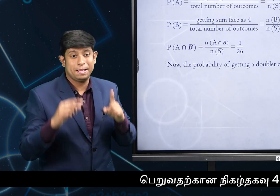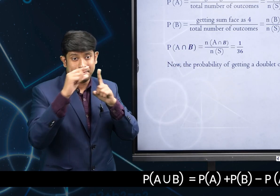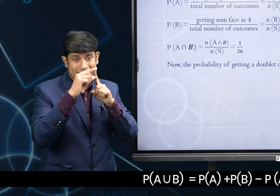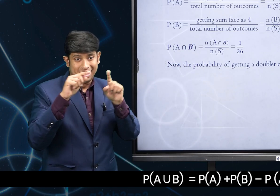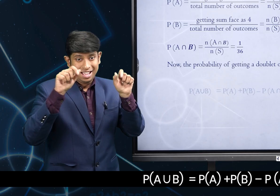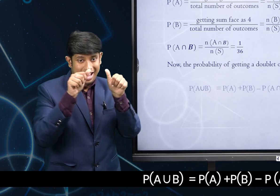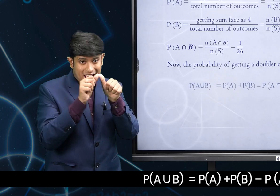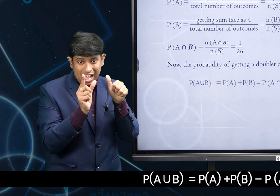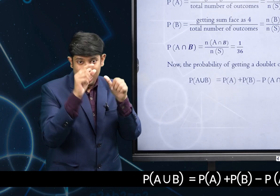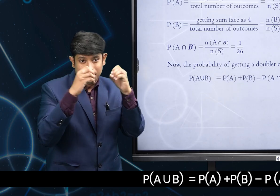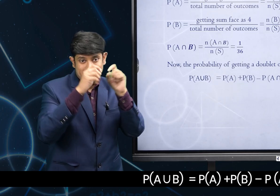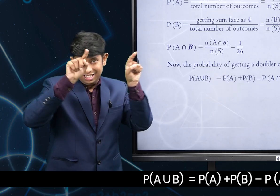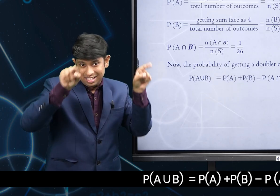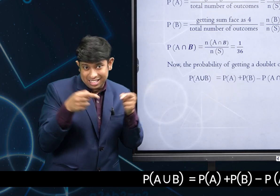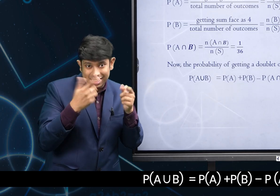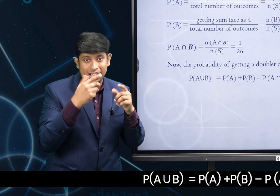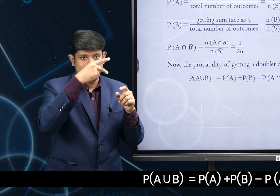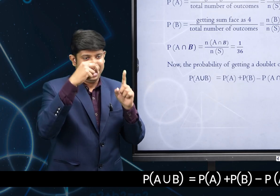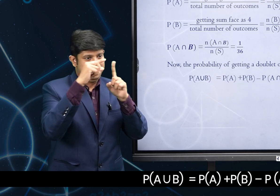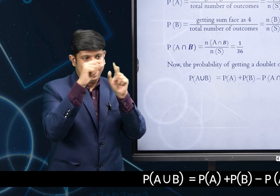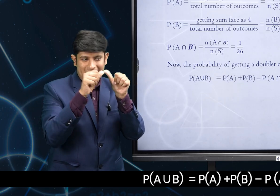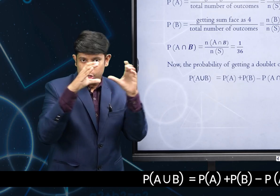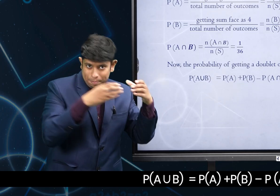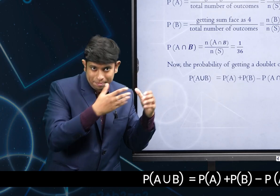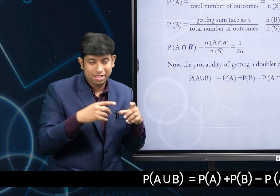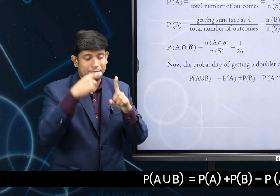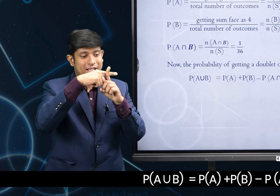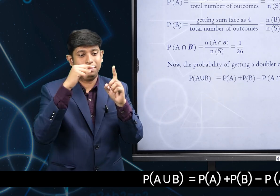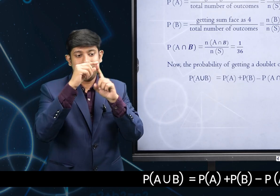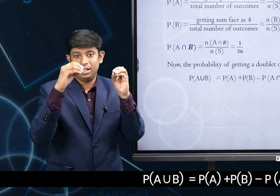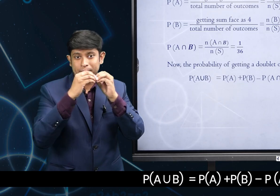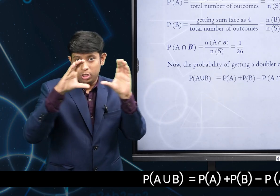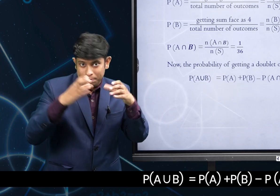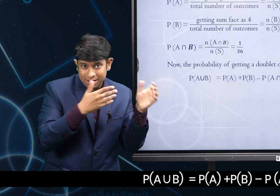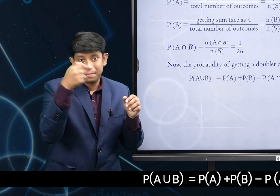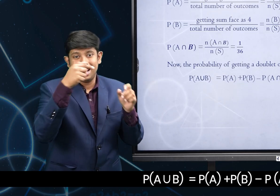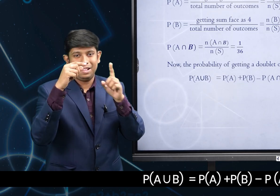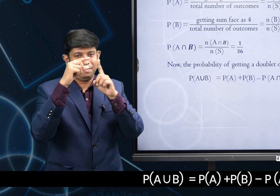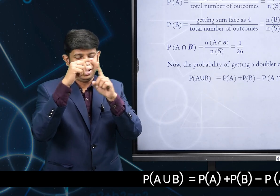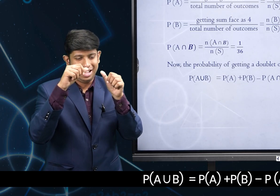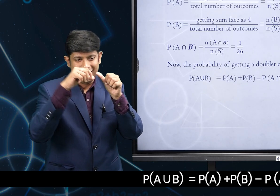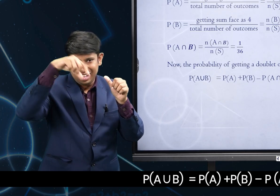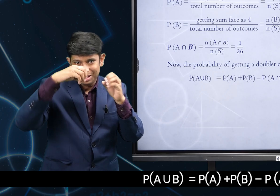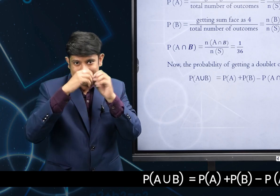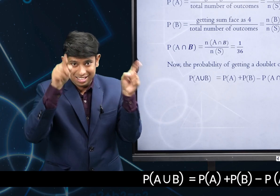பி அடைப்புக்குறி ஏ சேர்ப்பு பி ஈடு பி அடைப்புக்குறி ஏ கூட்டல் பி அடைப்புக்குறி பி கழித்தல்